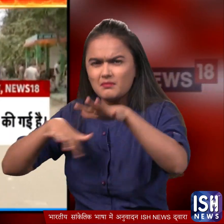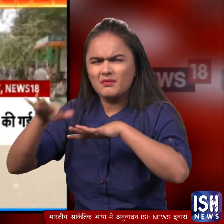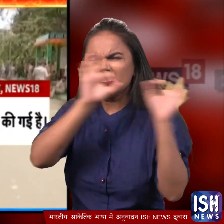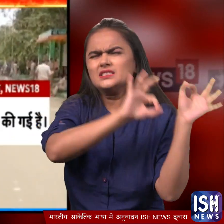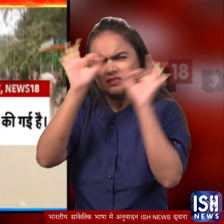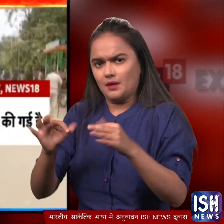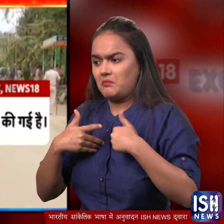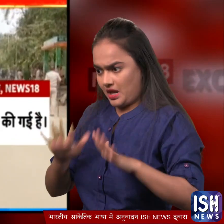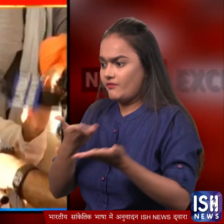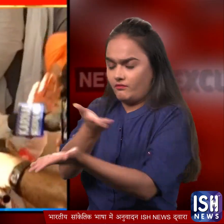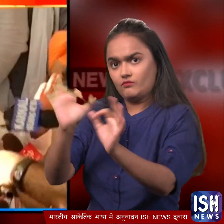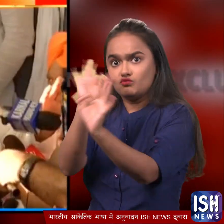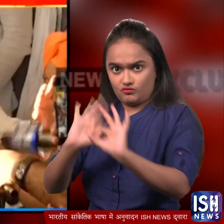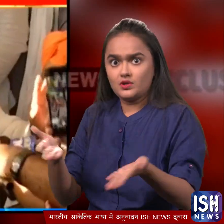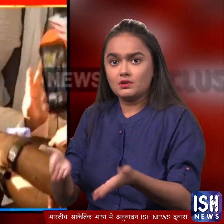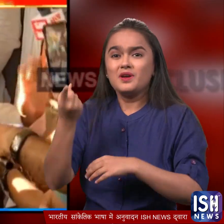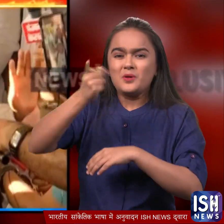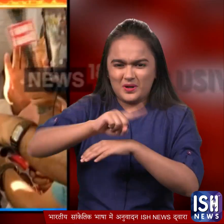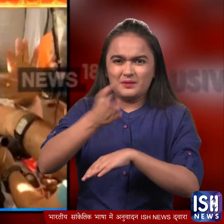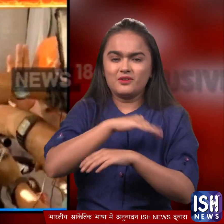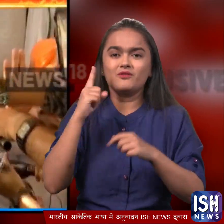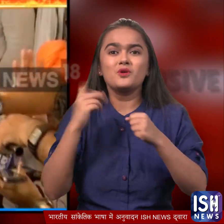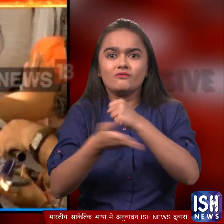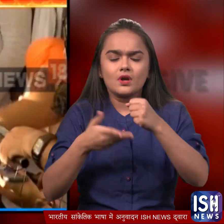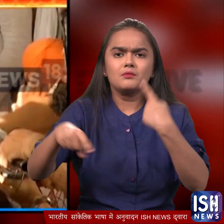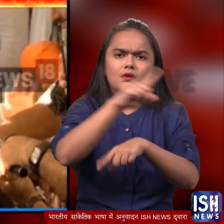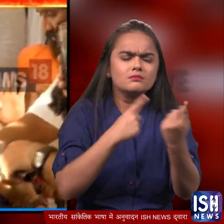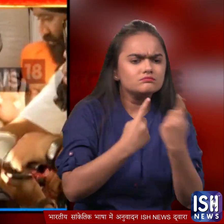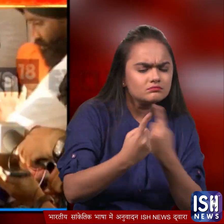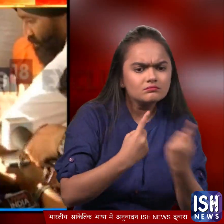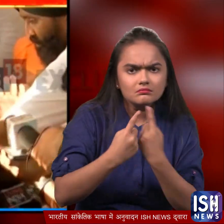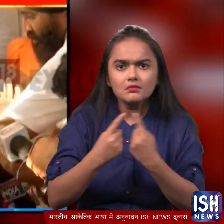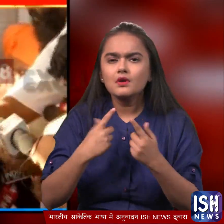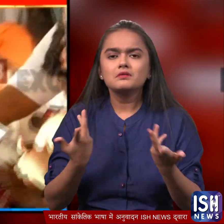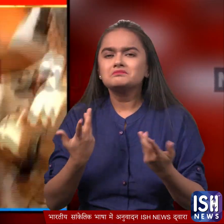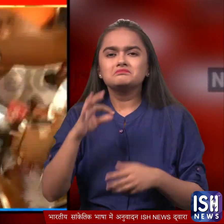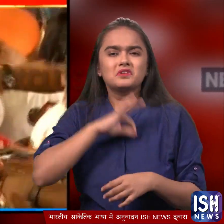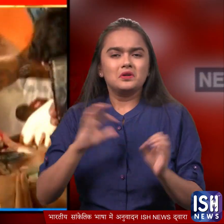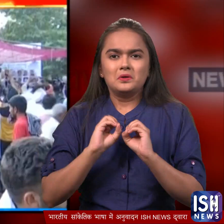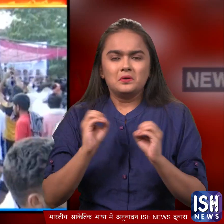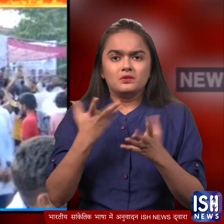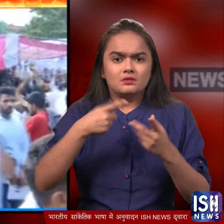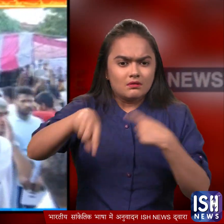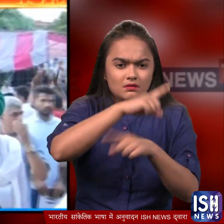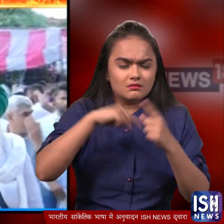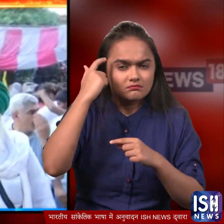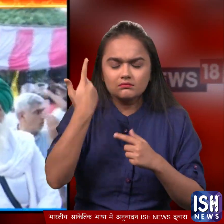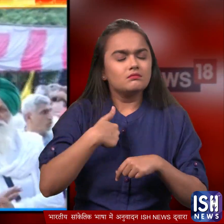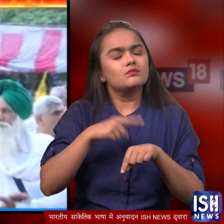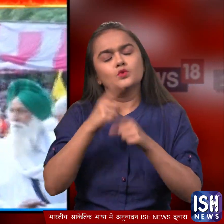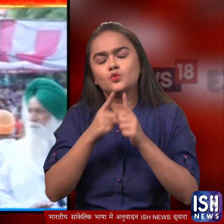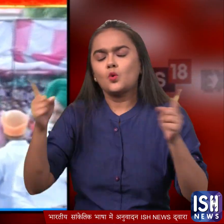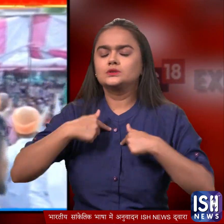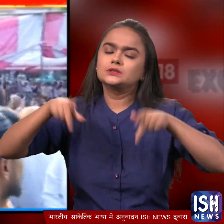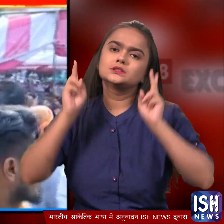जो है वो यहाँ पर की गई है। एक दिन पहले किसान संगठनों की प्रशासन के साथ हुई बातचीत बेनतीजा रही थी। इसके बाद प्रदर्शनकारियों